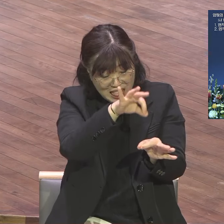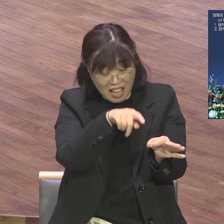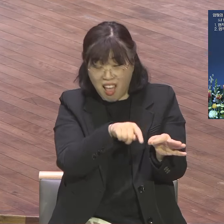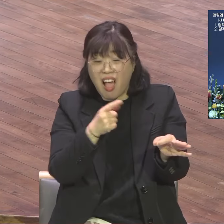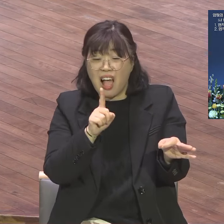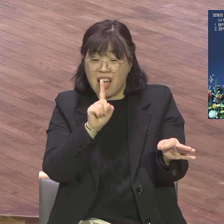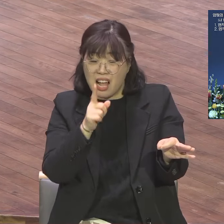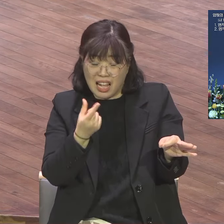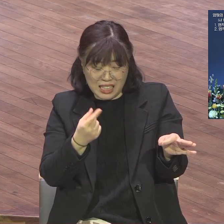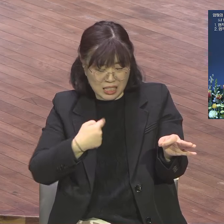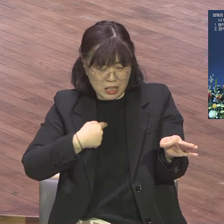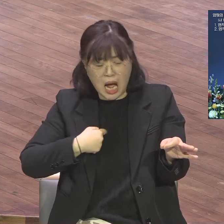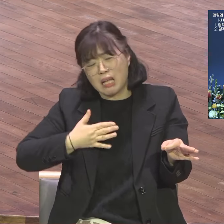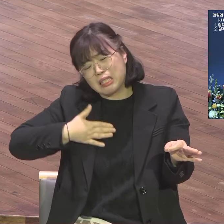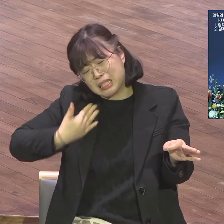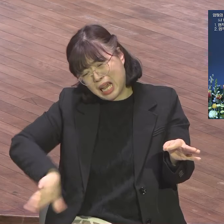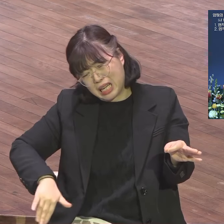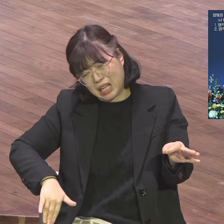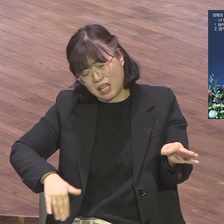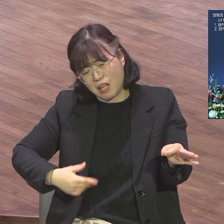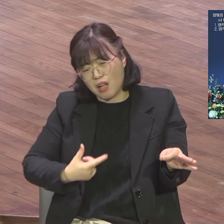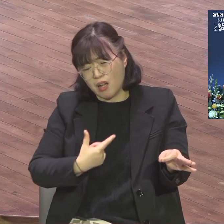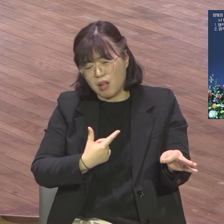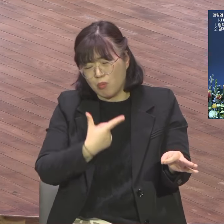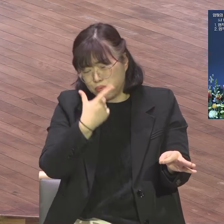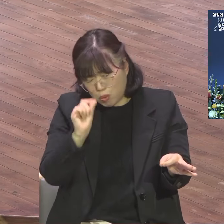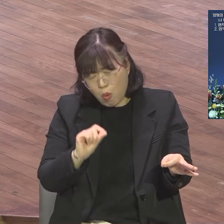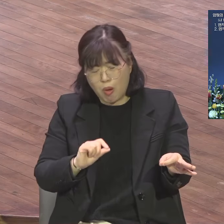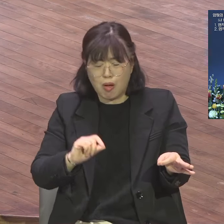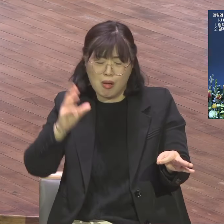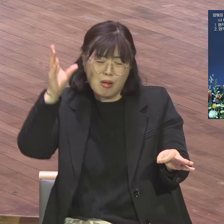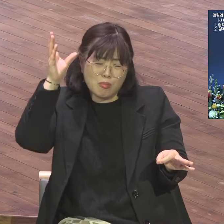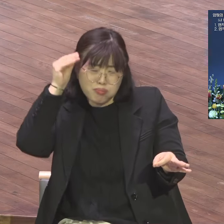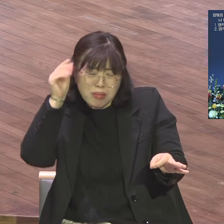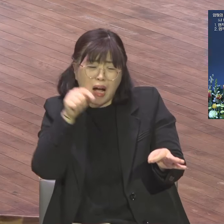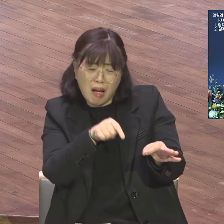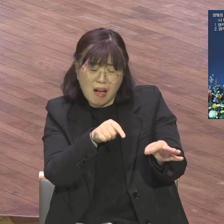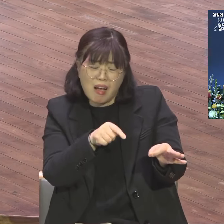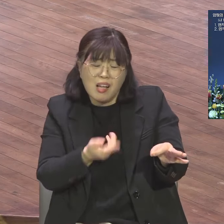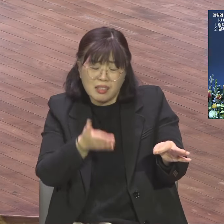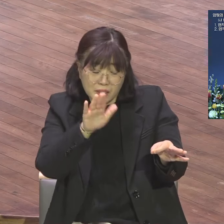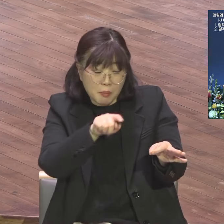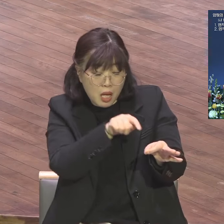없어도, 저보다 더 배경 없는 분이 유 모시라고.